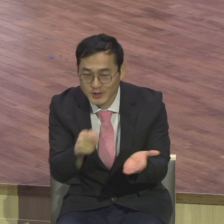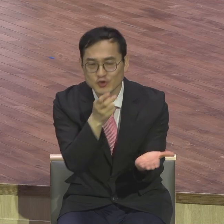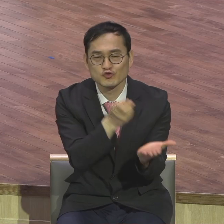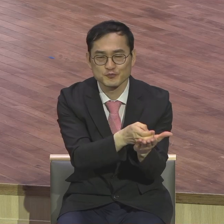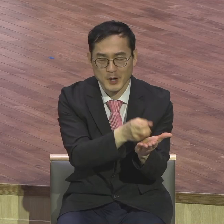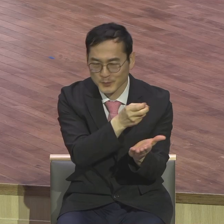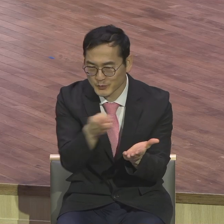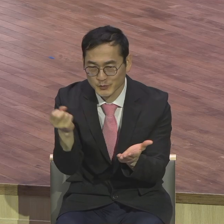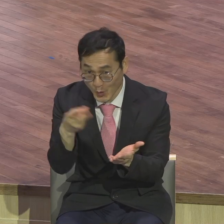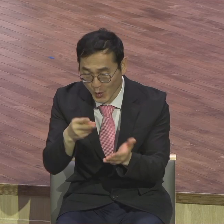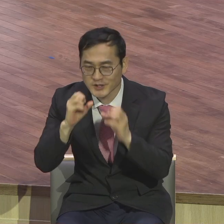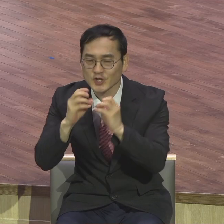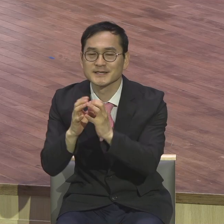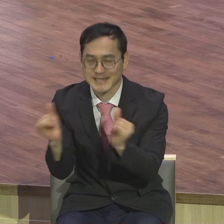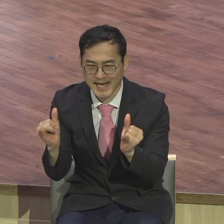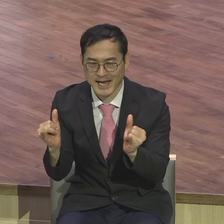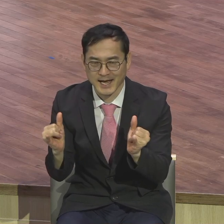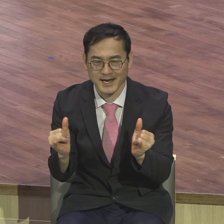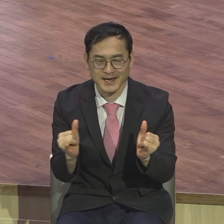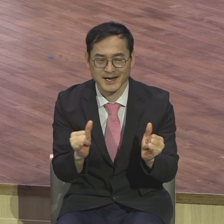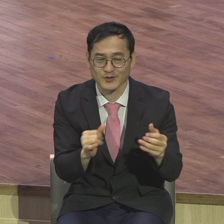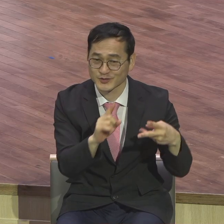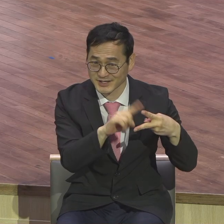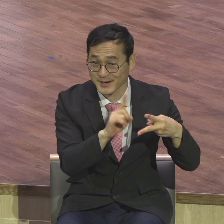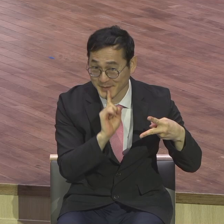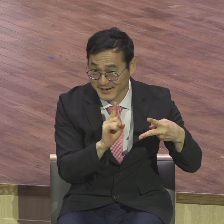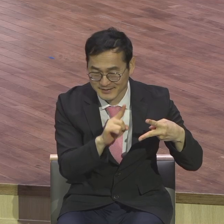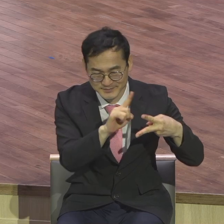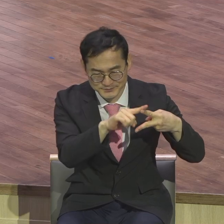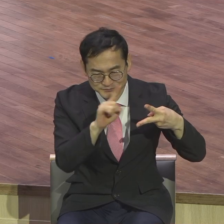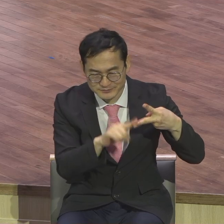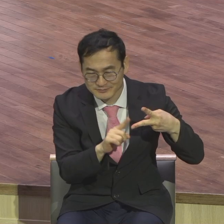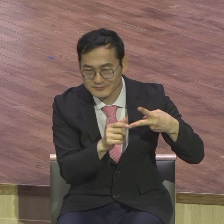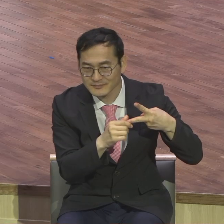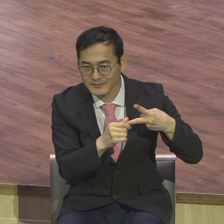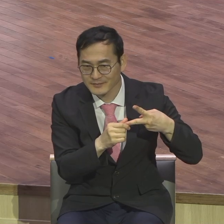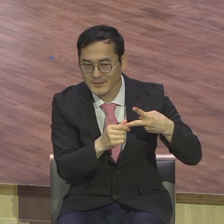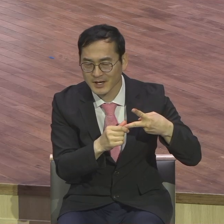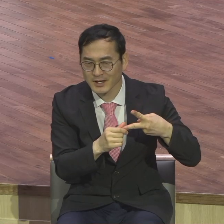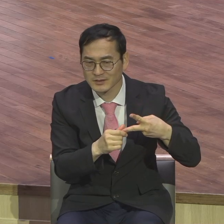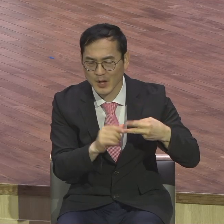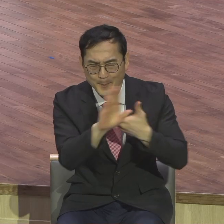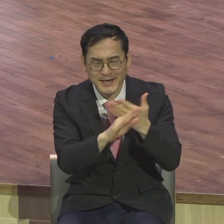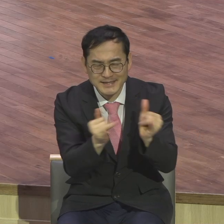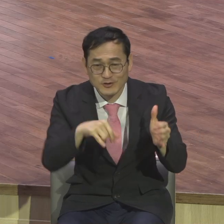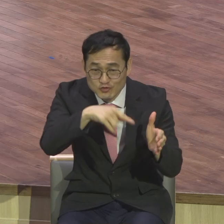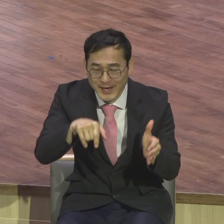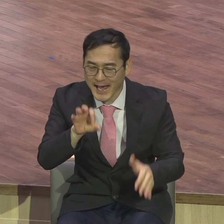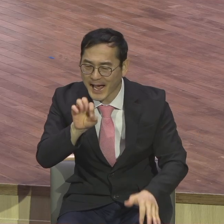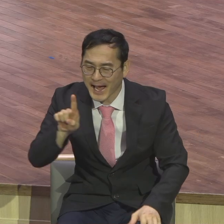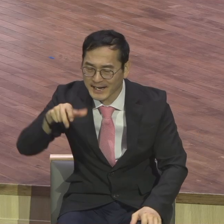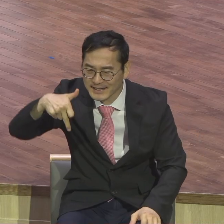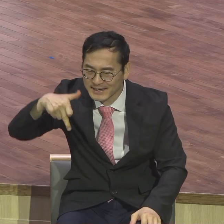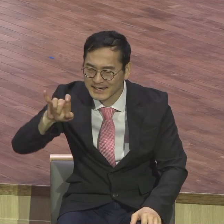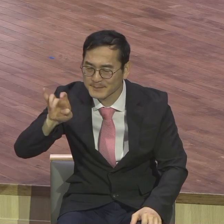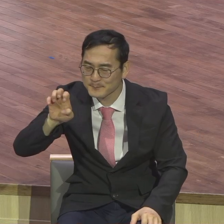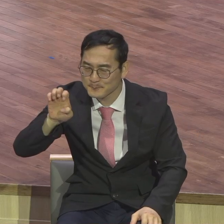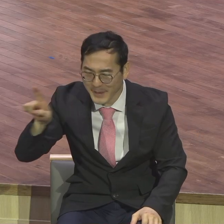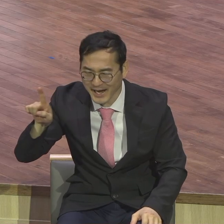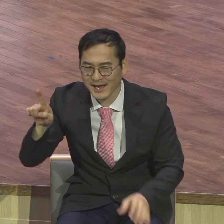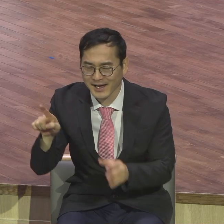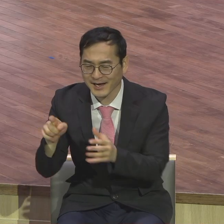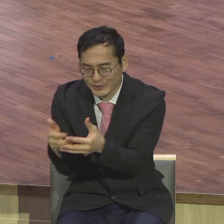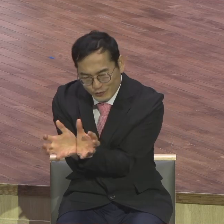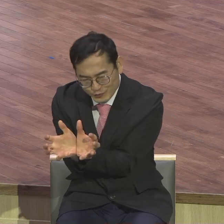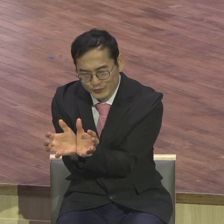선지자니라 이렇게 주장해서 또 다른 라피 아키파라는 이 라피는 래위기 19장